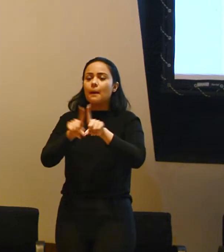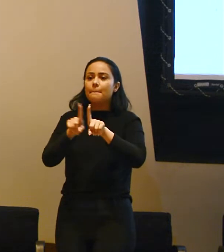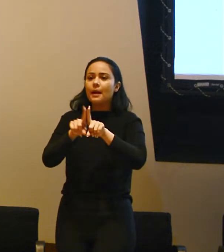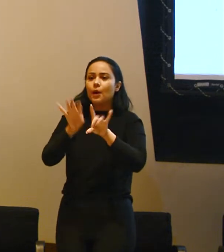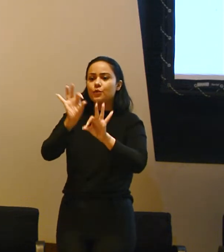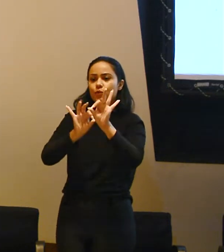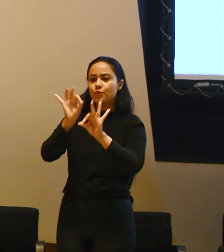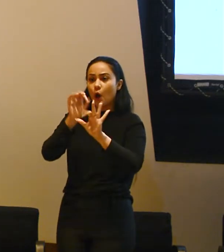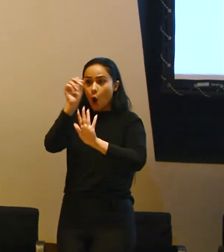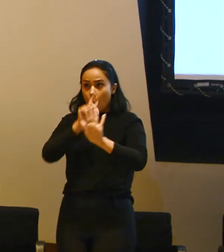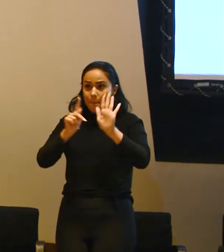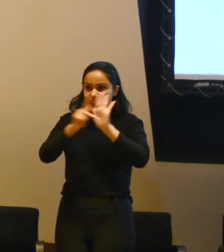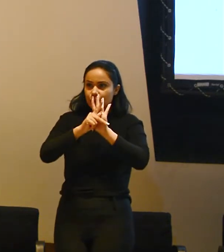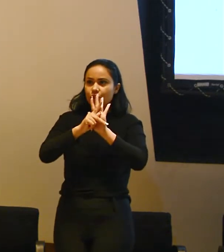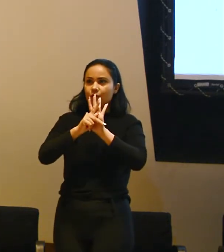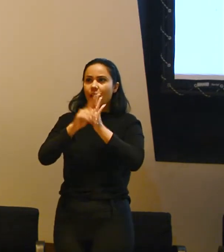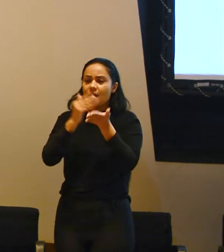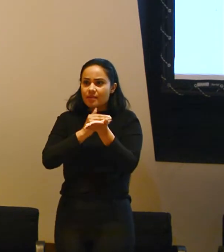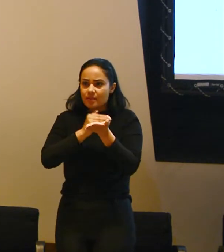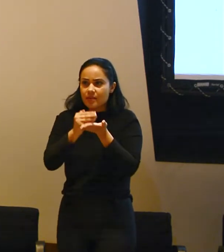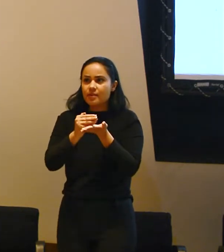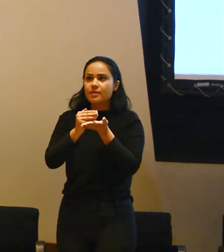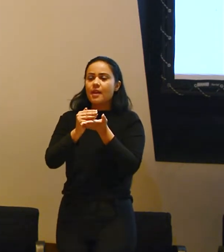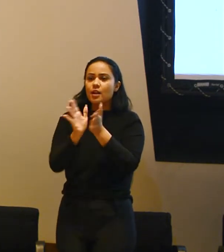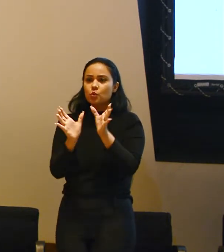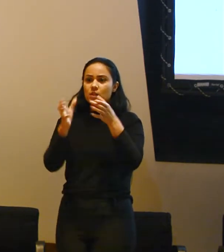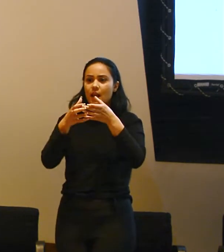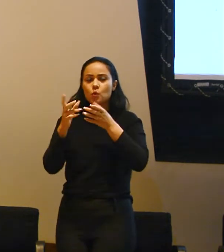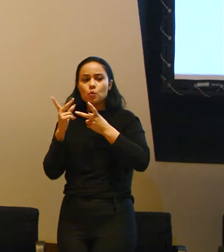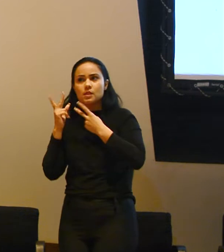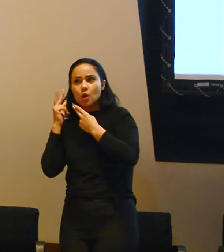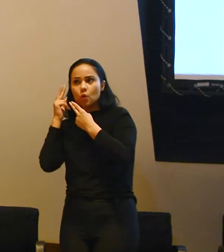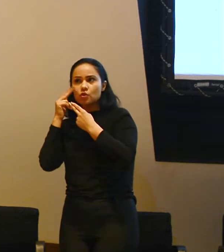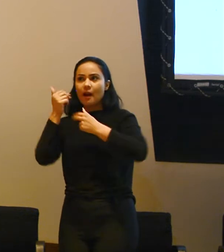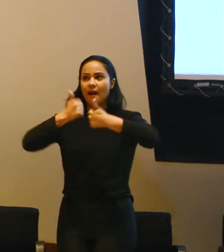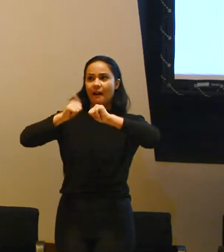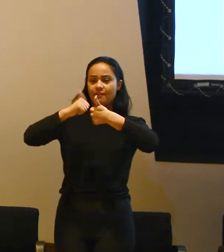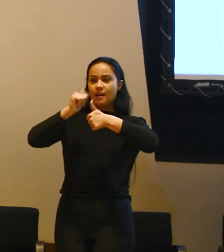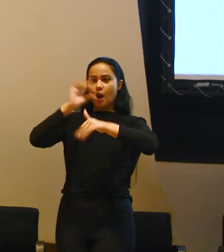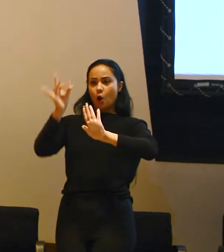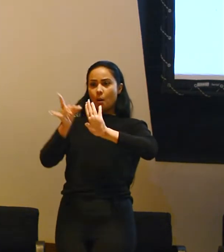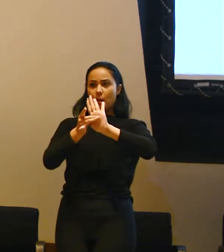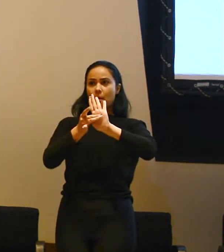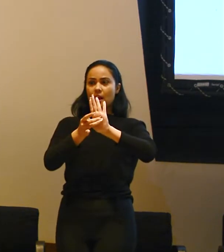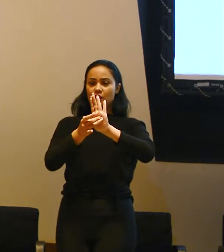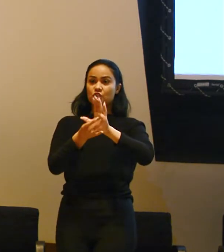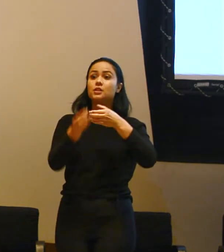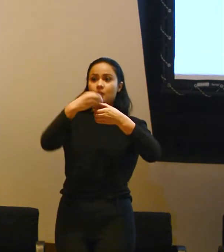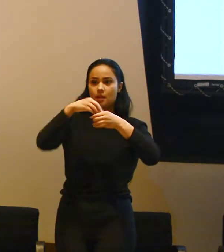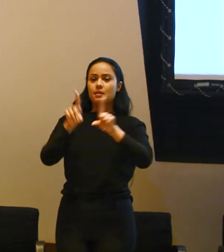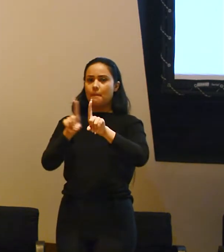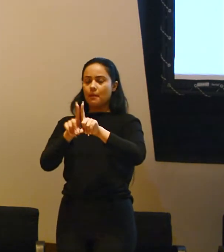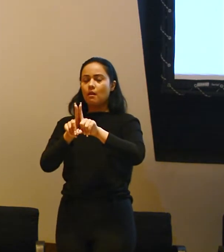medidas objetivas, né, que é desde o centro cirúrgico, para a gente avaliar o componente interno também. Então, é